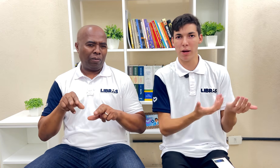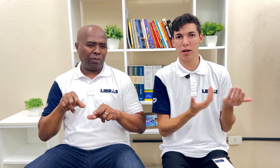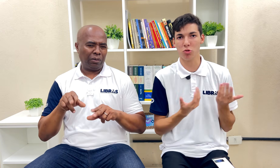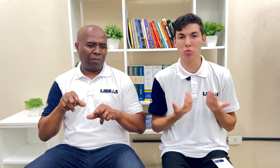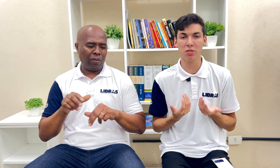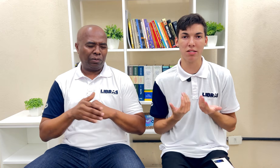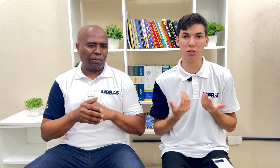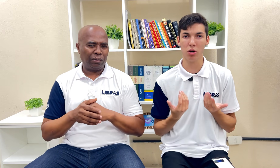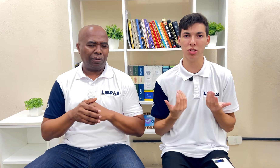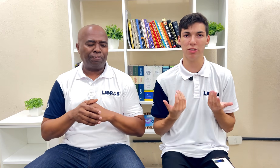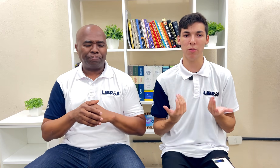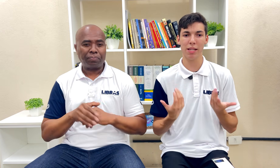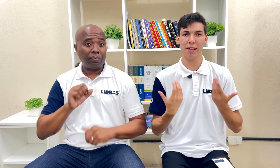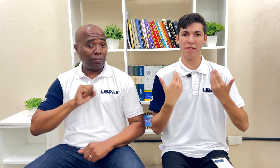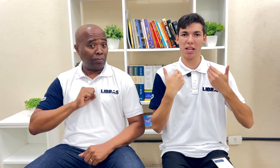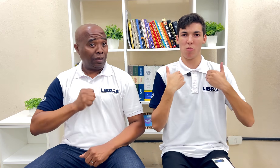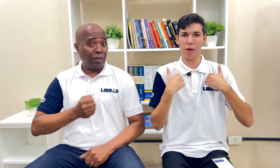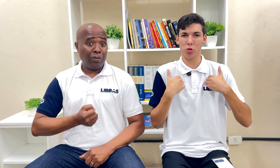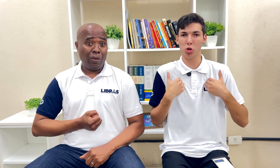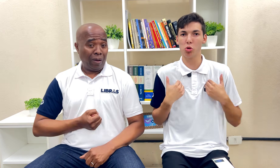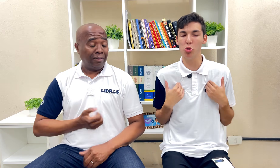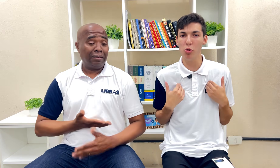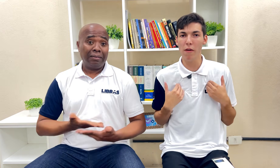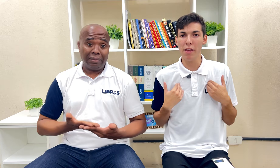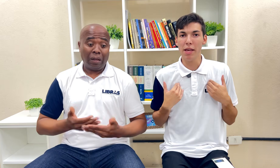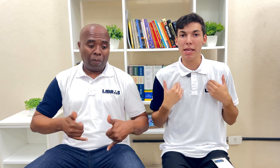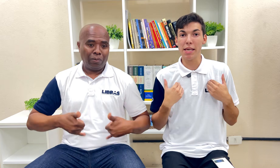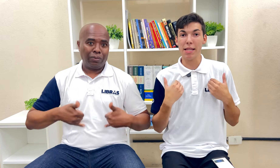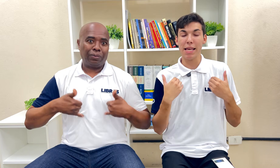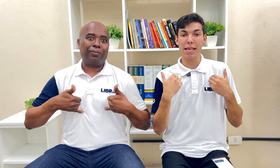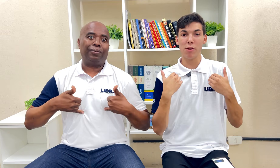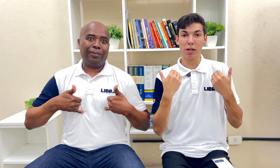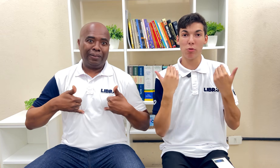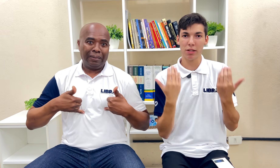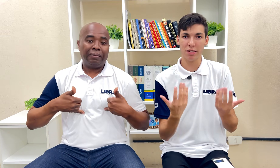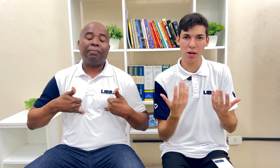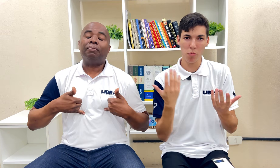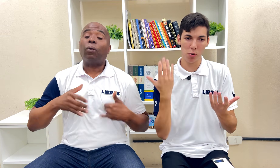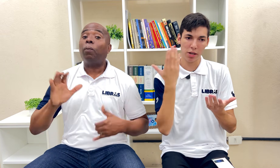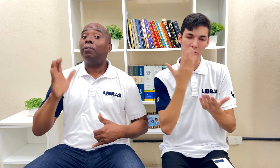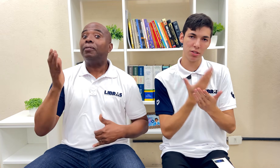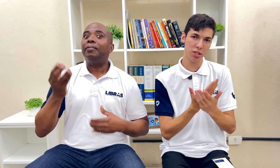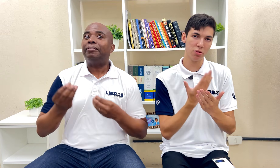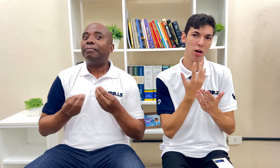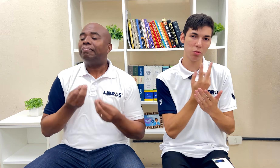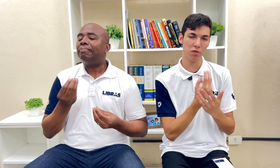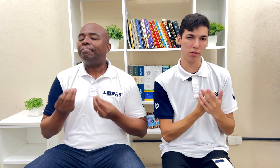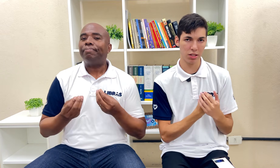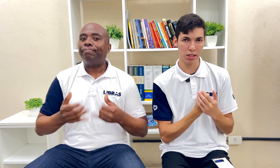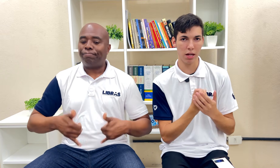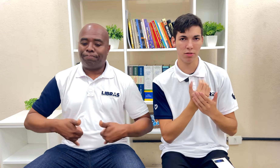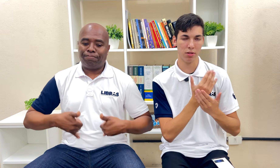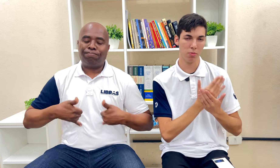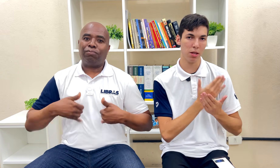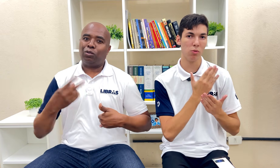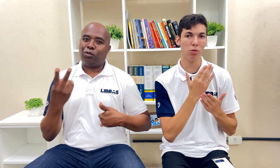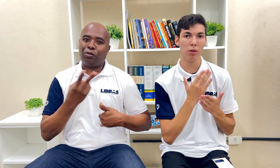era o sumo sacerdote, então ele teve aquele momento de orgulho, e o que aconteceu, por causa disso, ambos foram castigados, tanto Miriam quanto